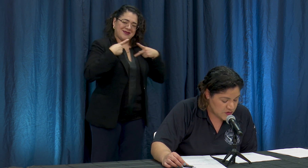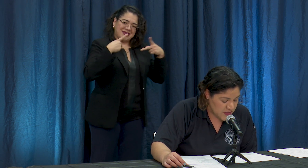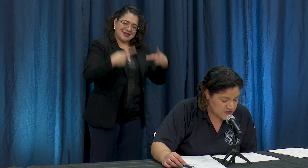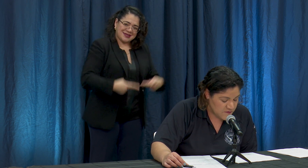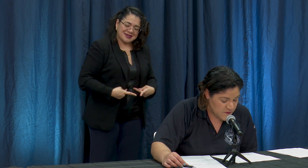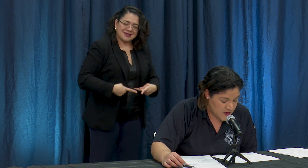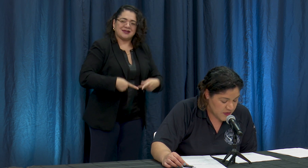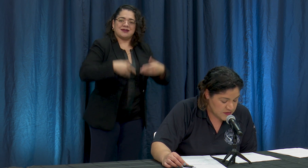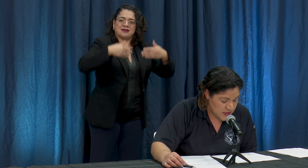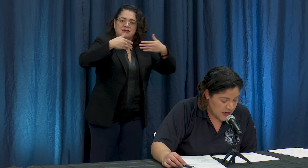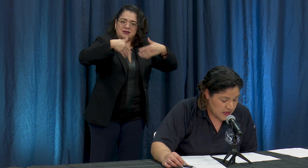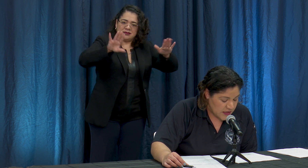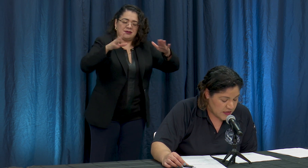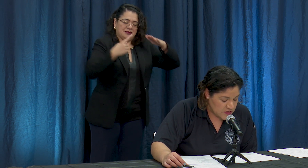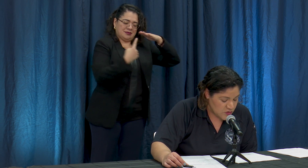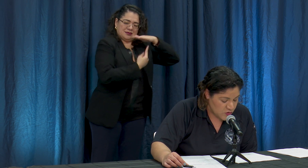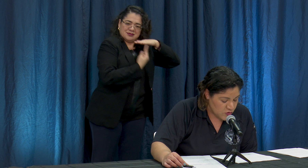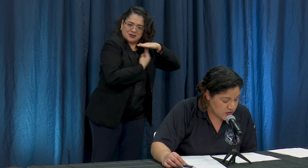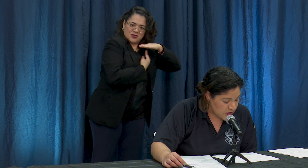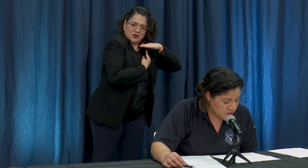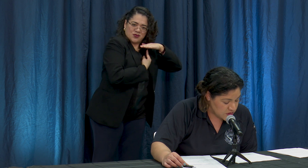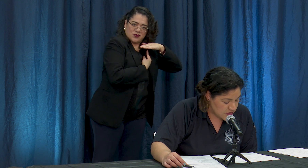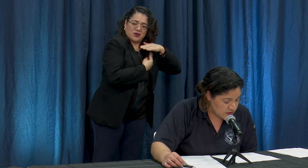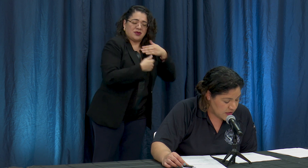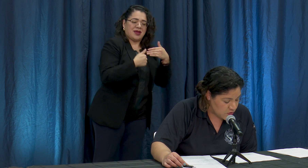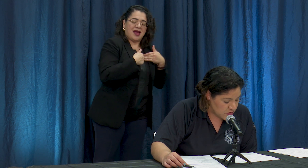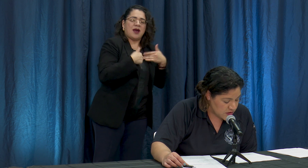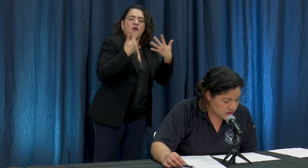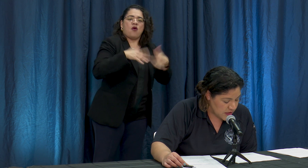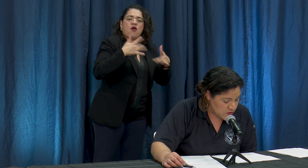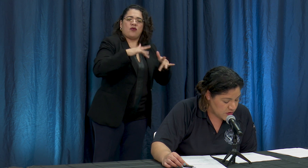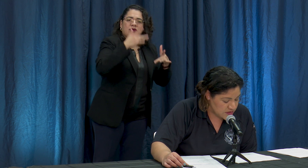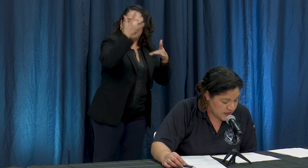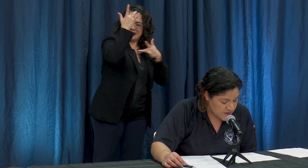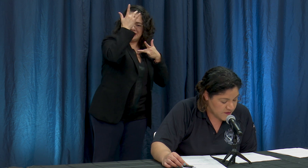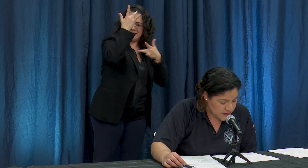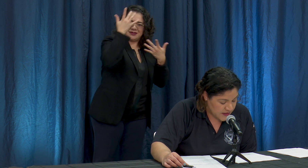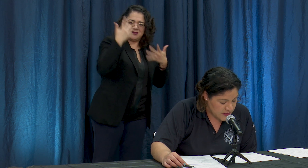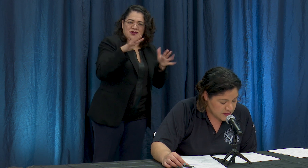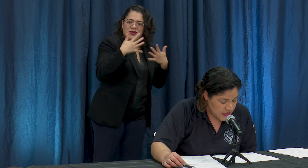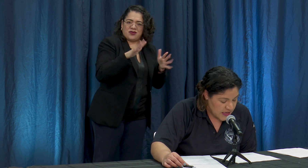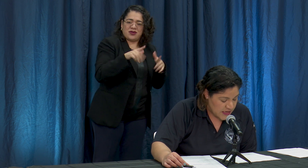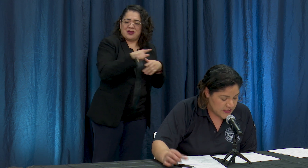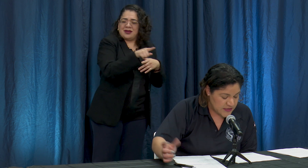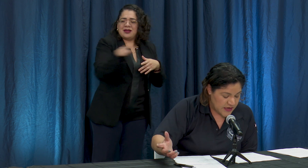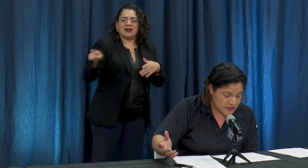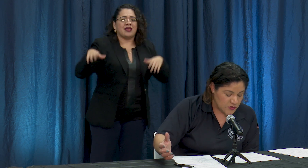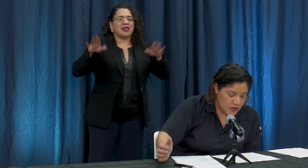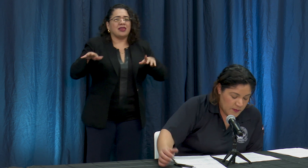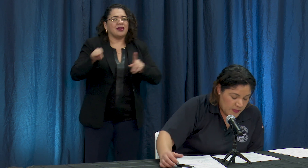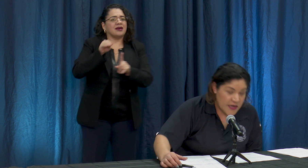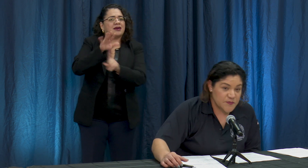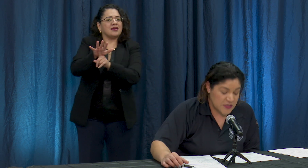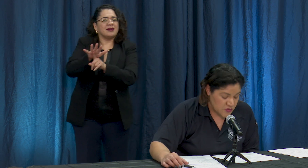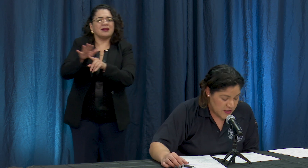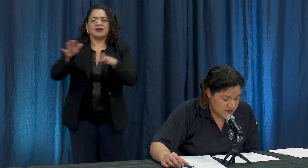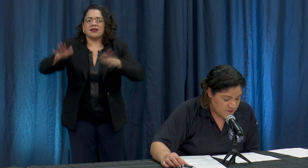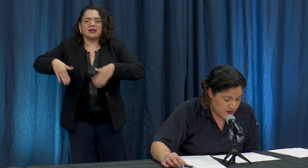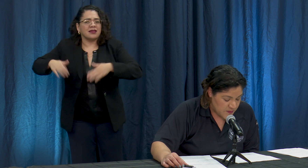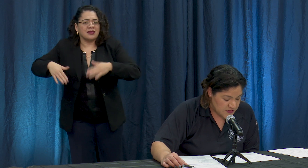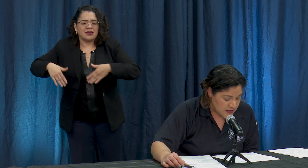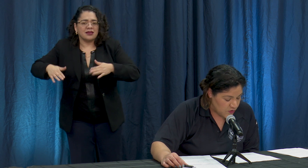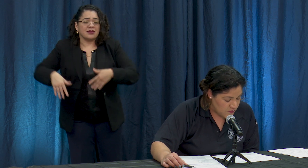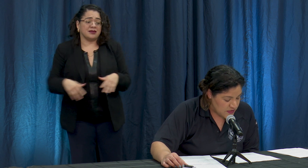las personas enfermas que son contagiosas de otras que no estén infectadas. En este caso, las